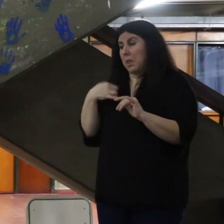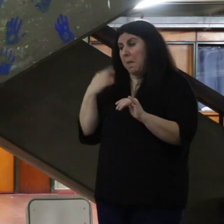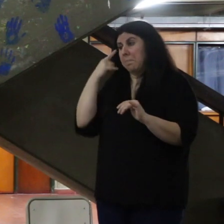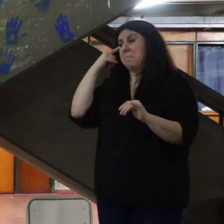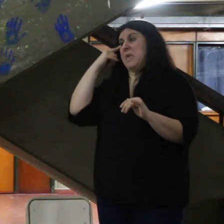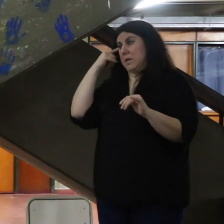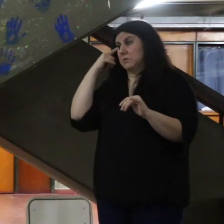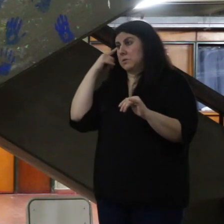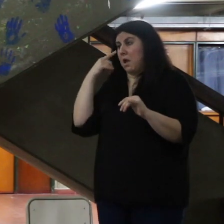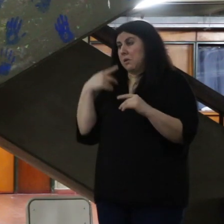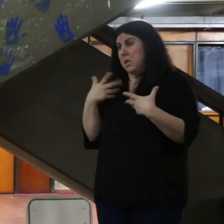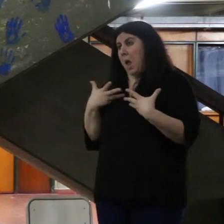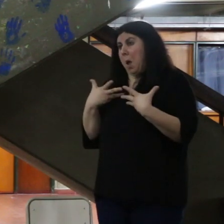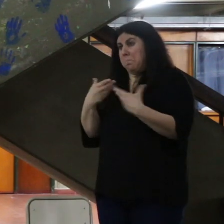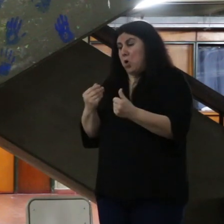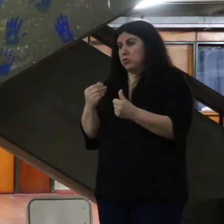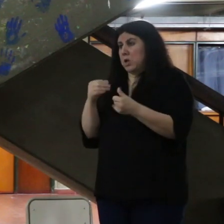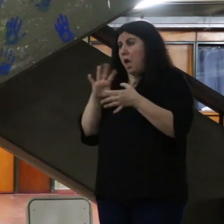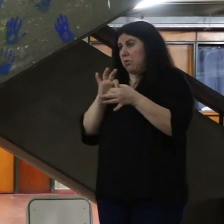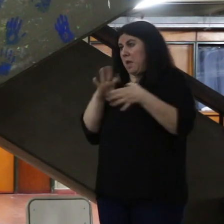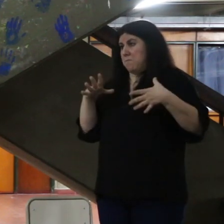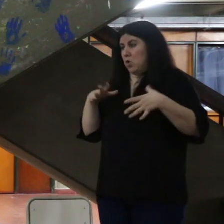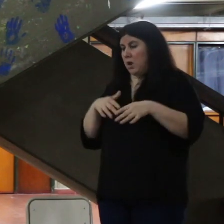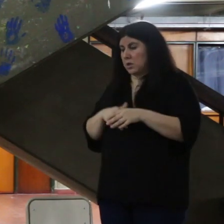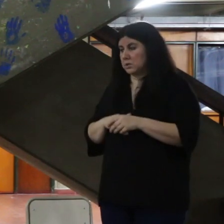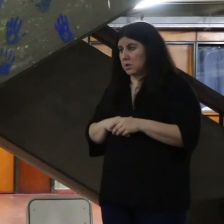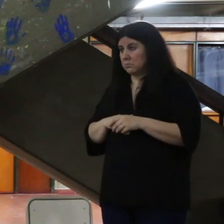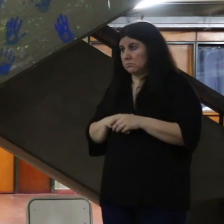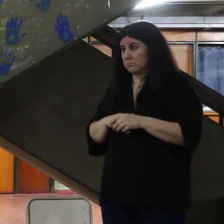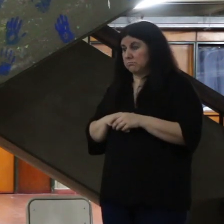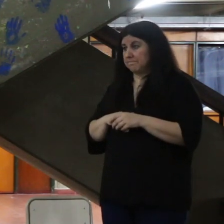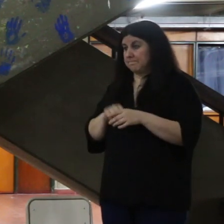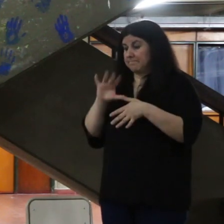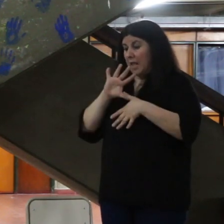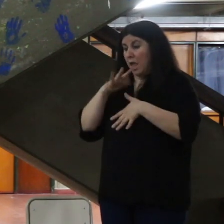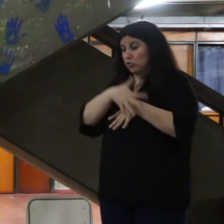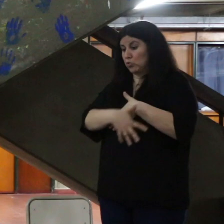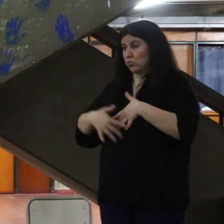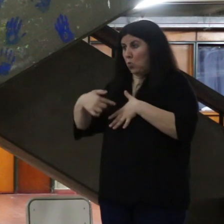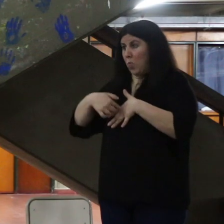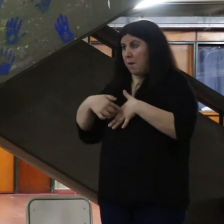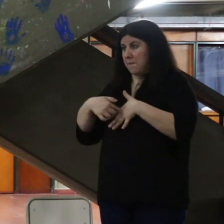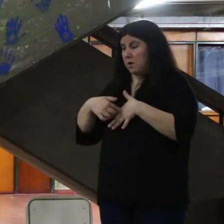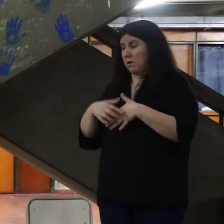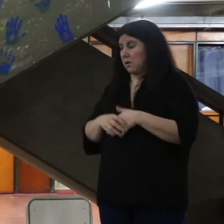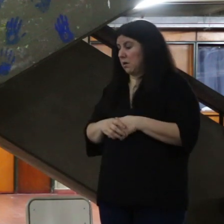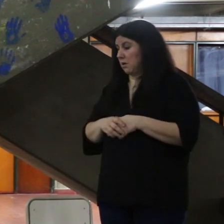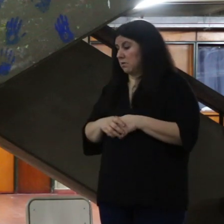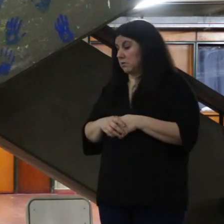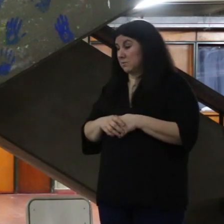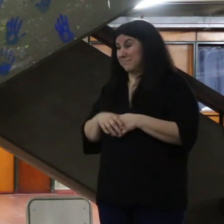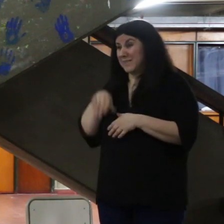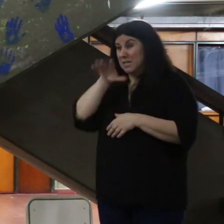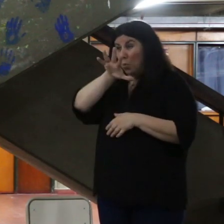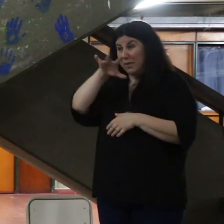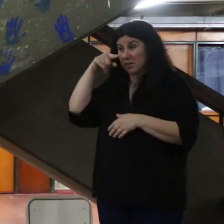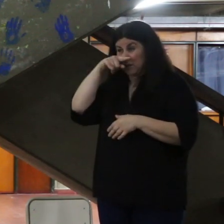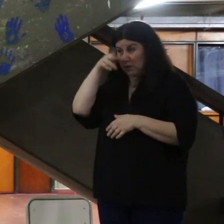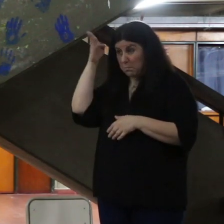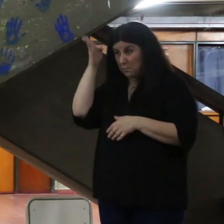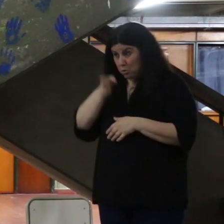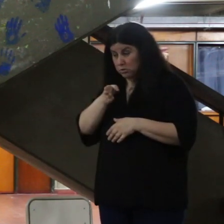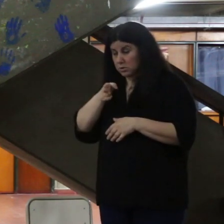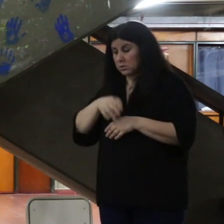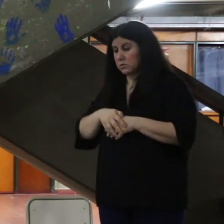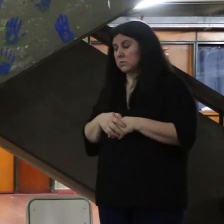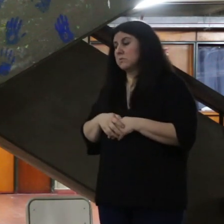cree y apoya el sistema democrático en Sudamérica. De esos 57%,